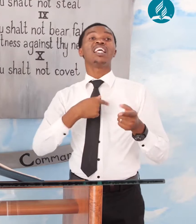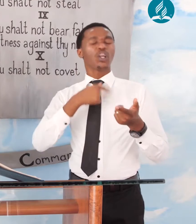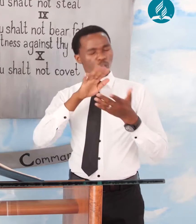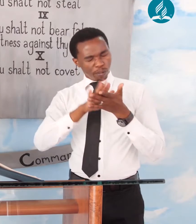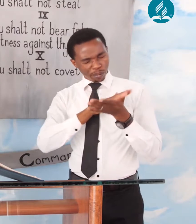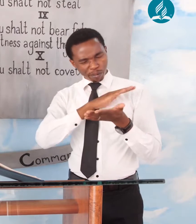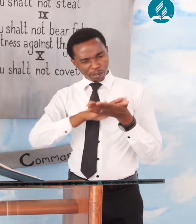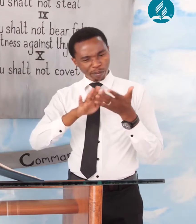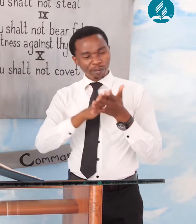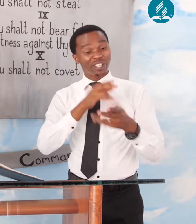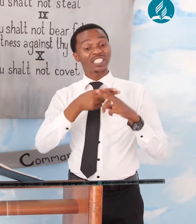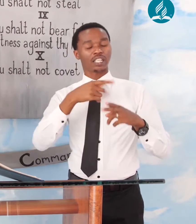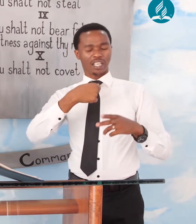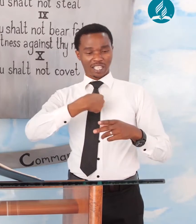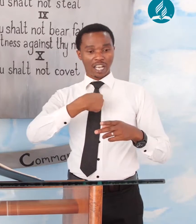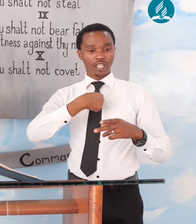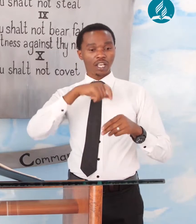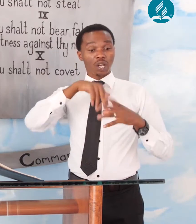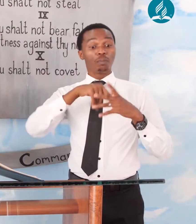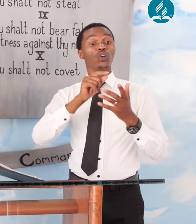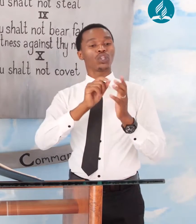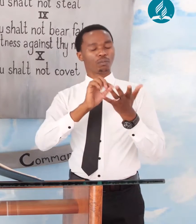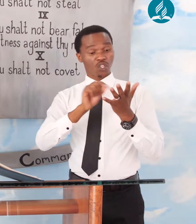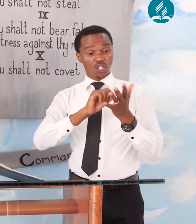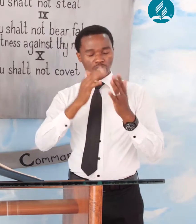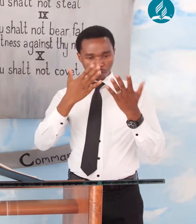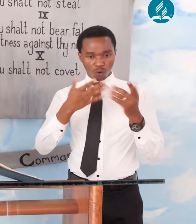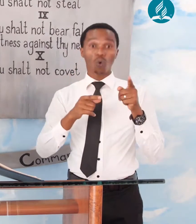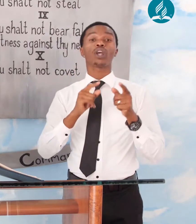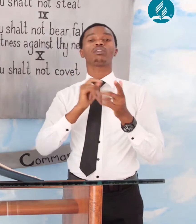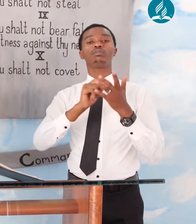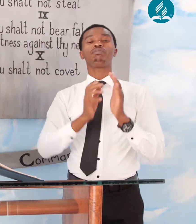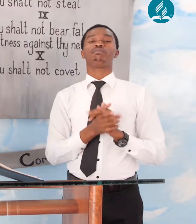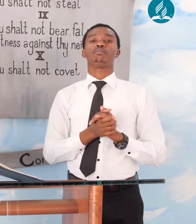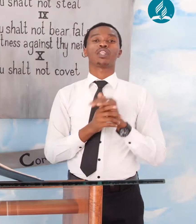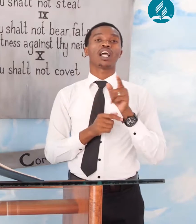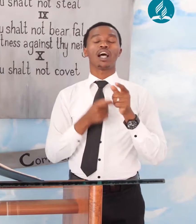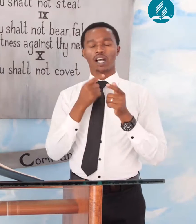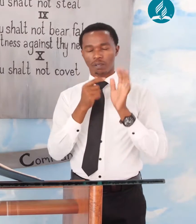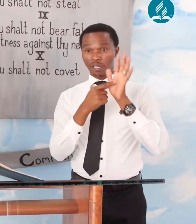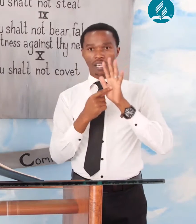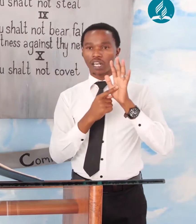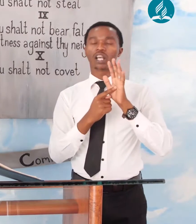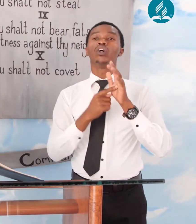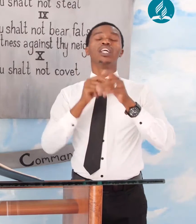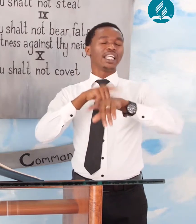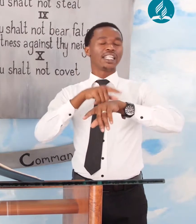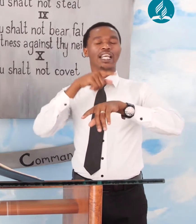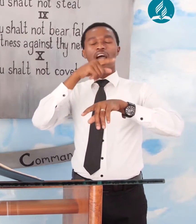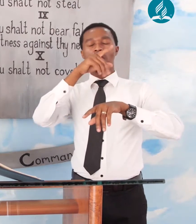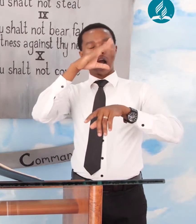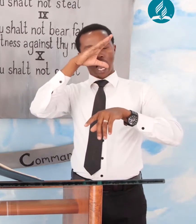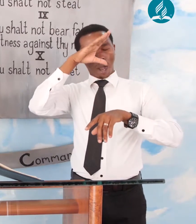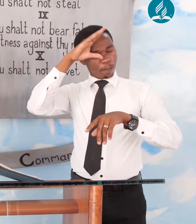gitabo cyawe wanditse ahangaha biragaragara yuko Mose amaze kubona yuko